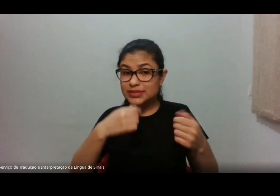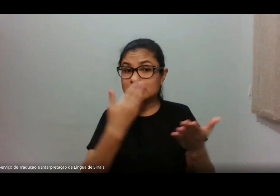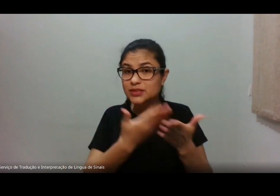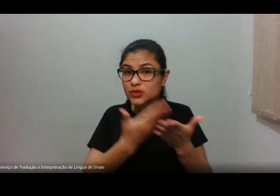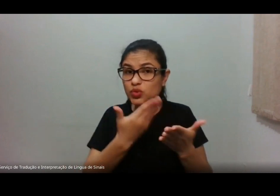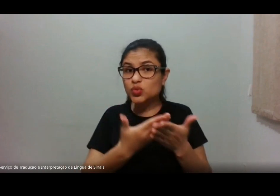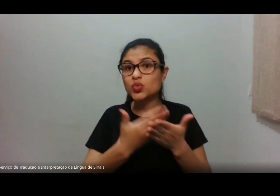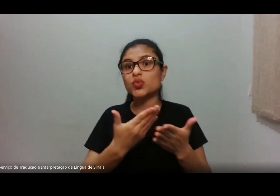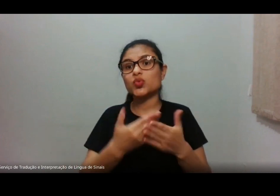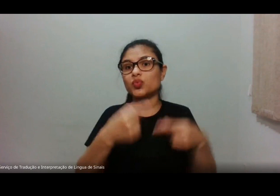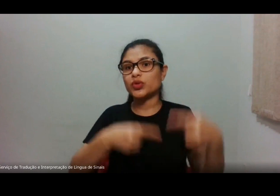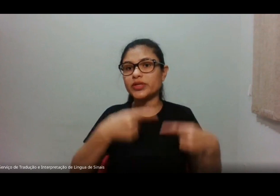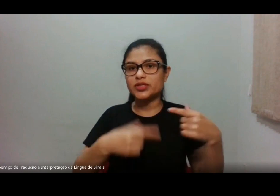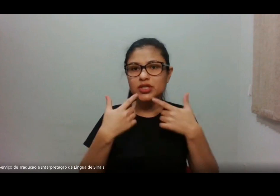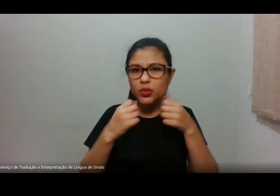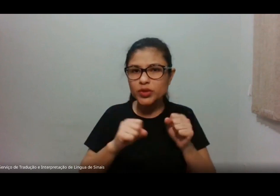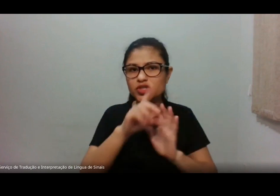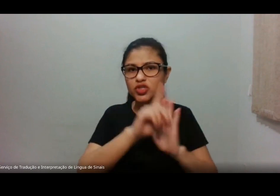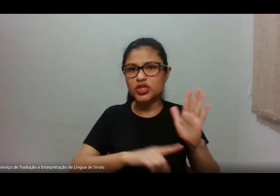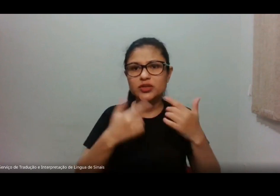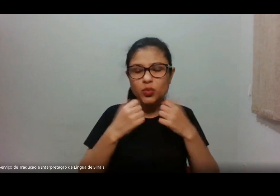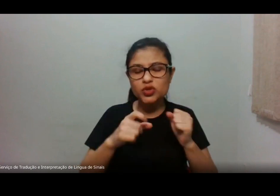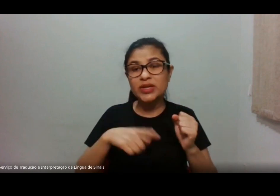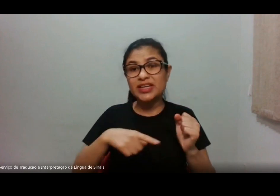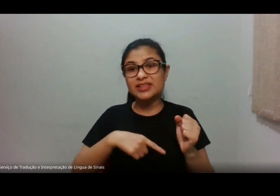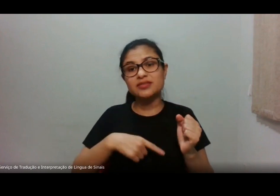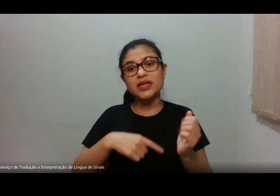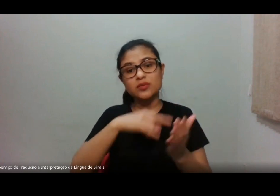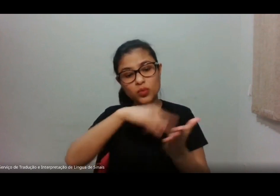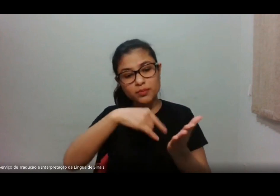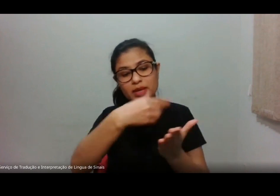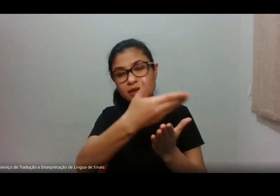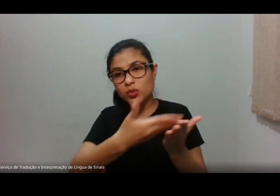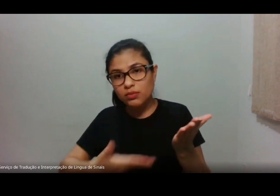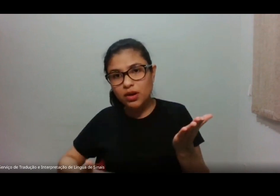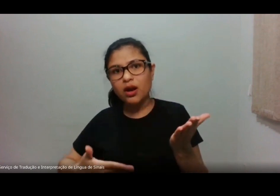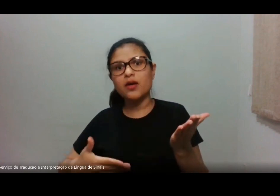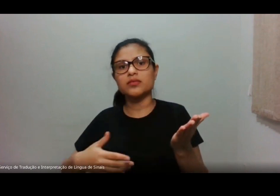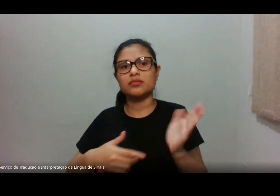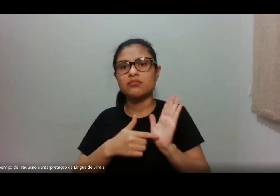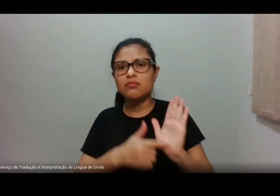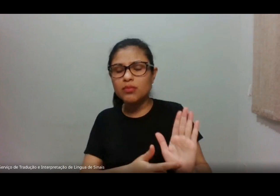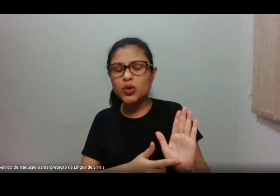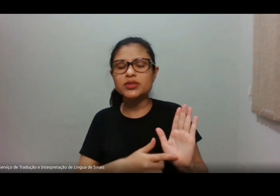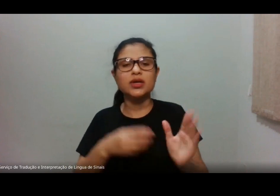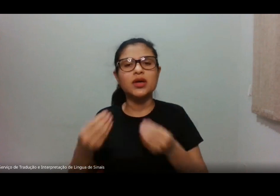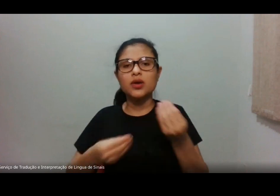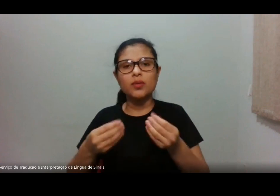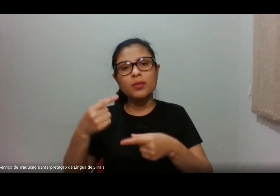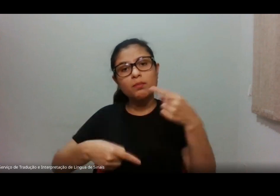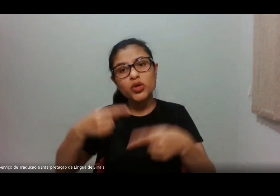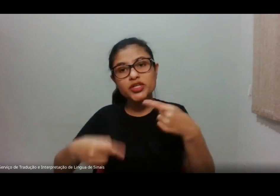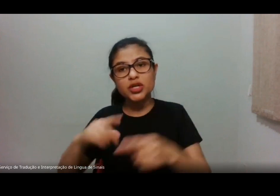em políticas e direitos linguísticos que emitissem laudos que dessem o impacto sobre as línguas de certas